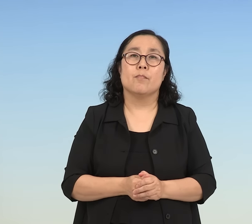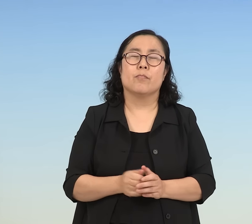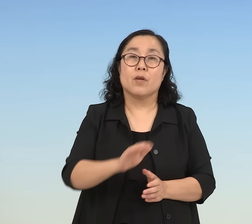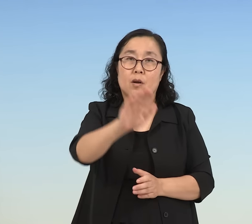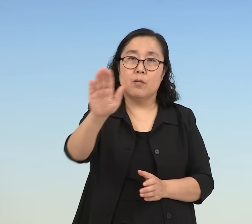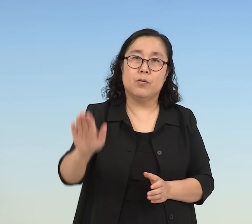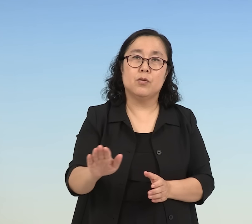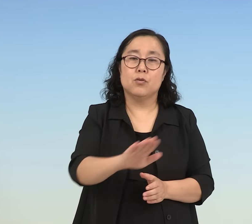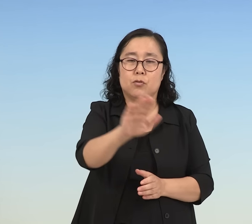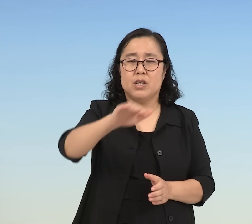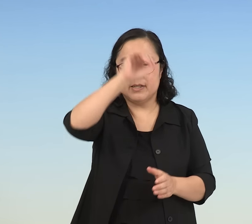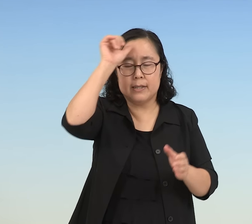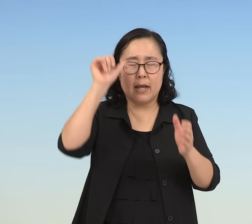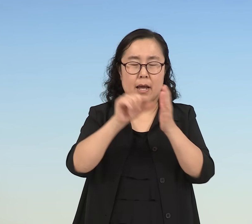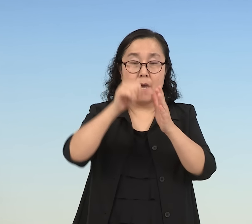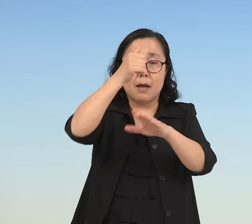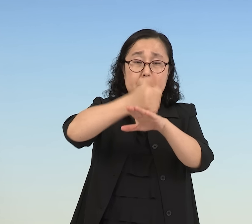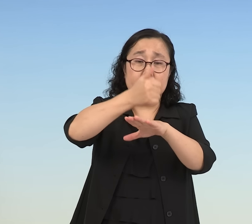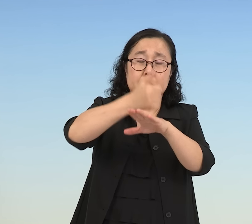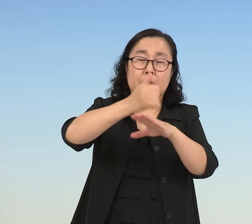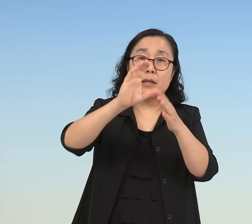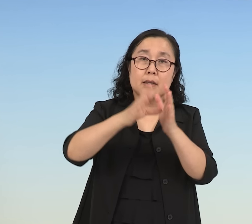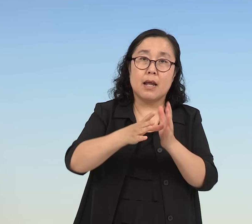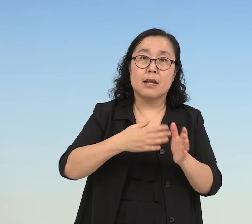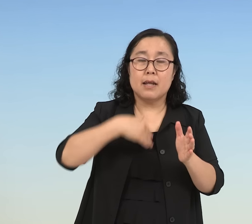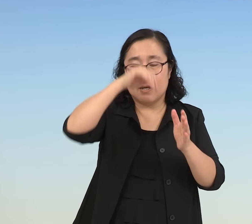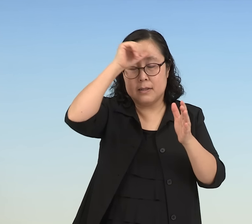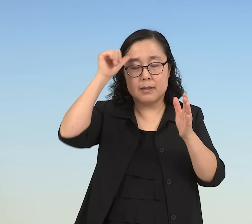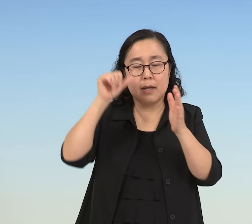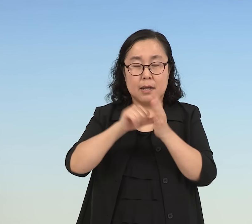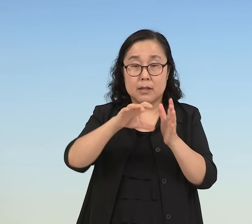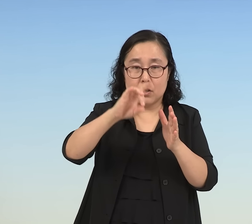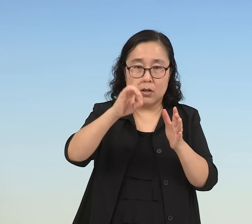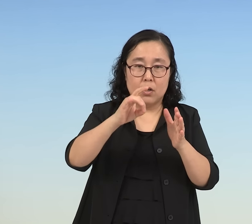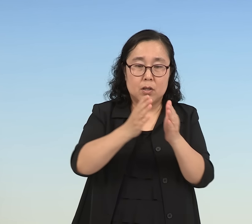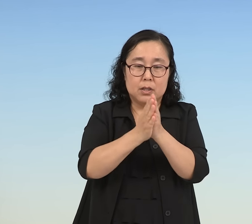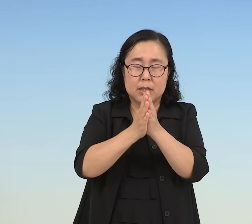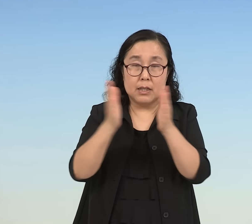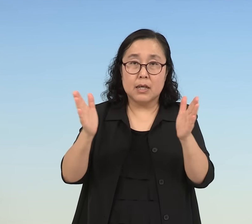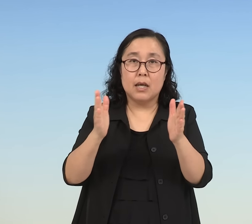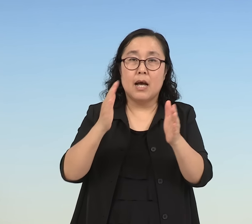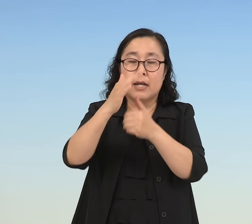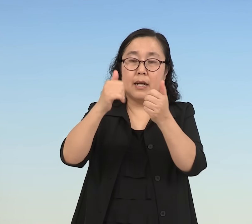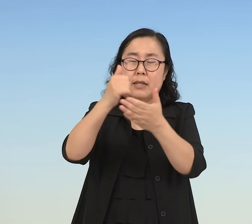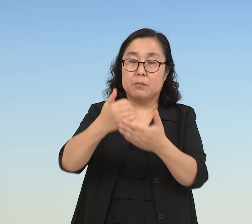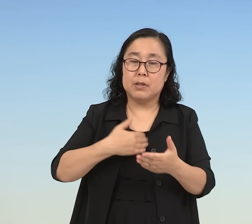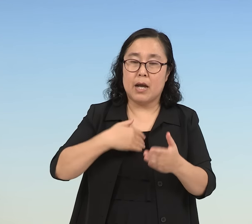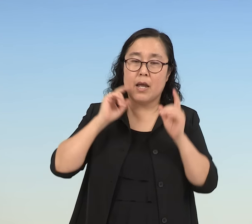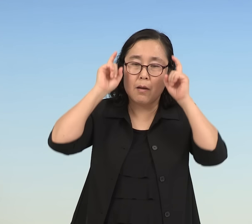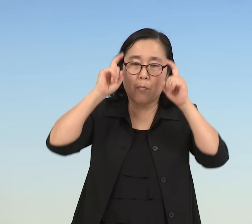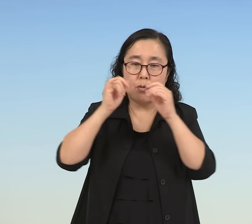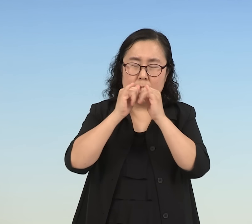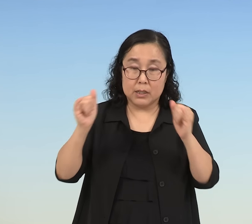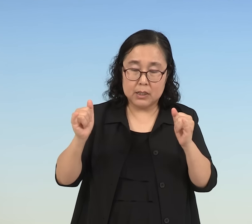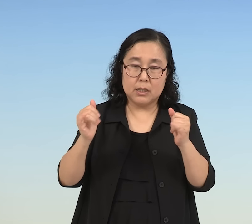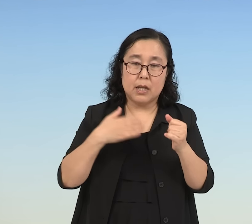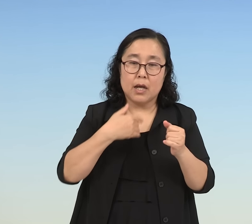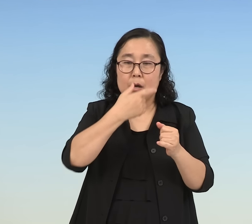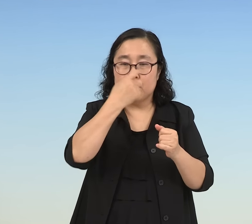여러분 우리 인생을 마무리할 때 내 인생을 첫 출발이 여호와는 나의 목자시니 내게 부족함이